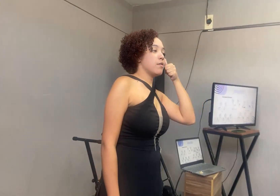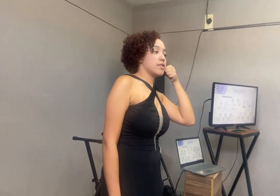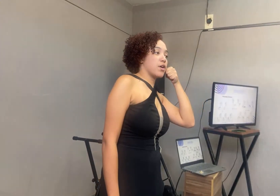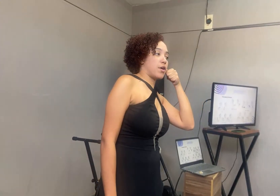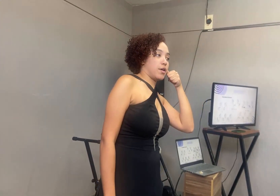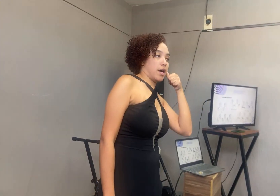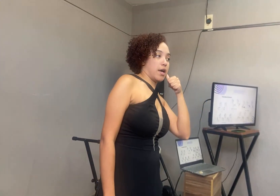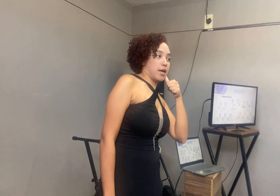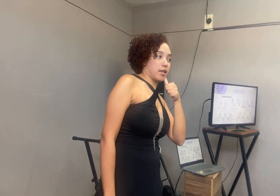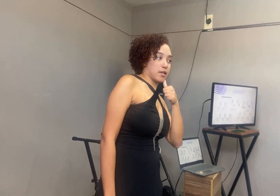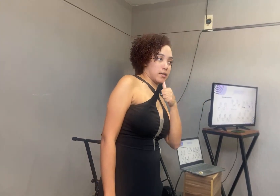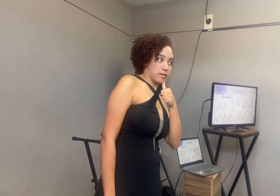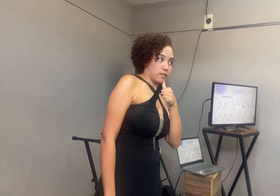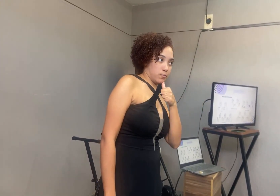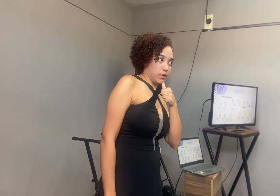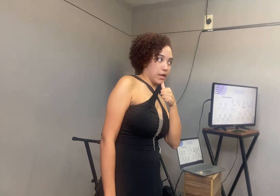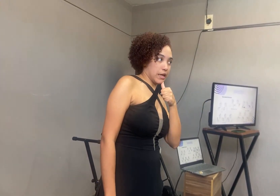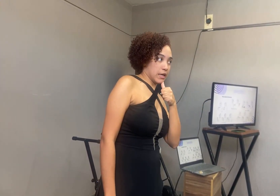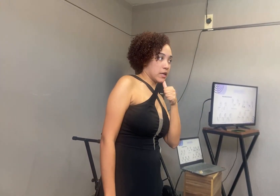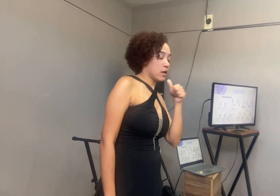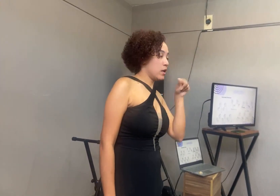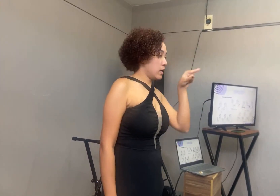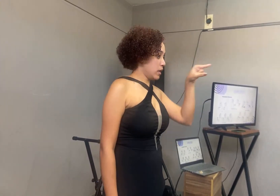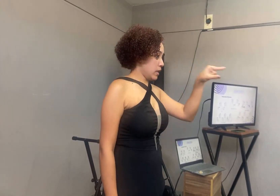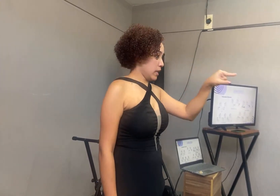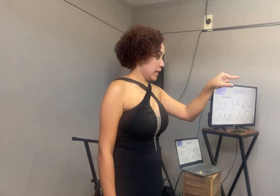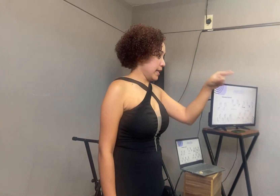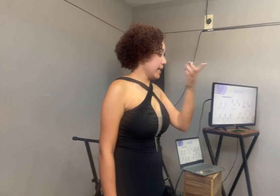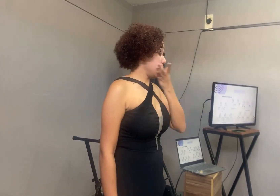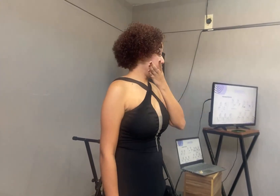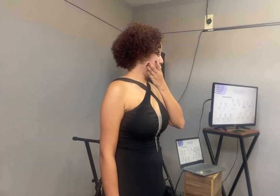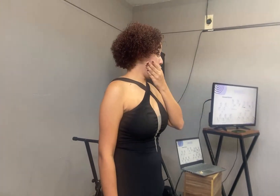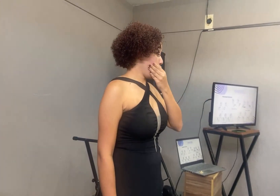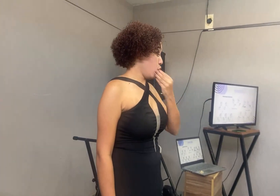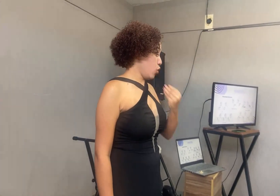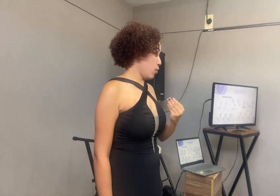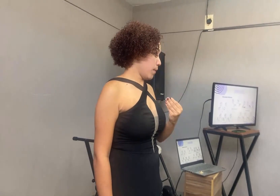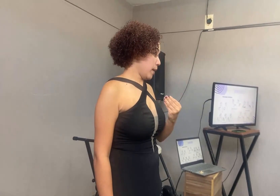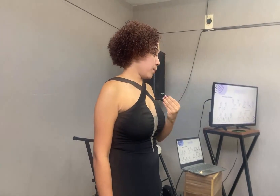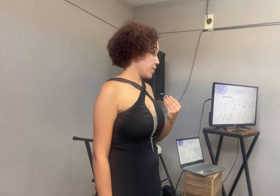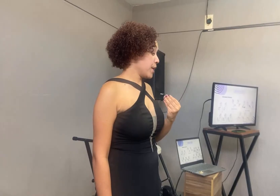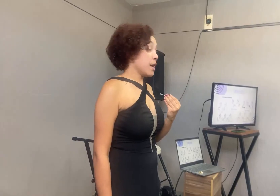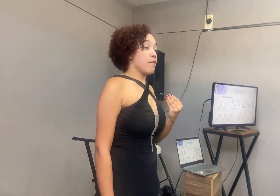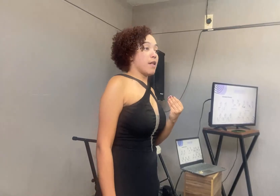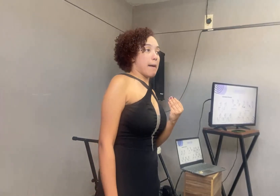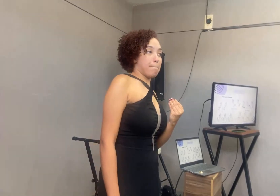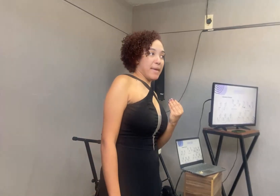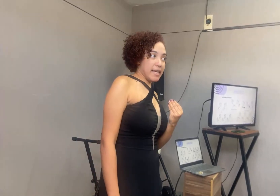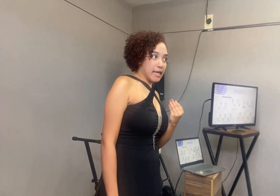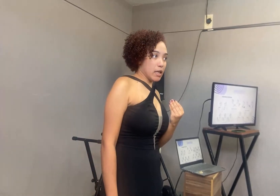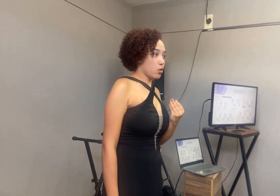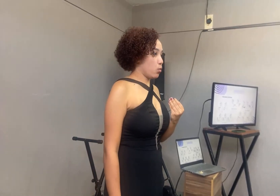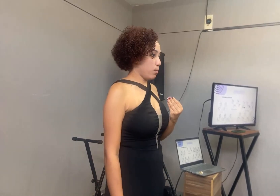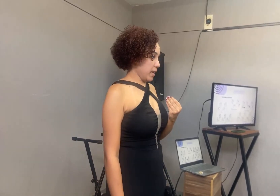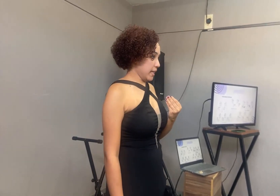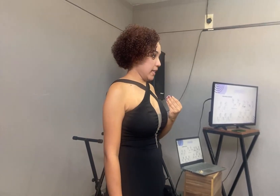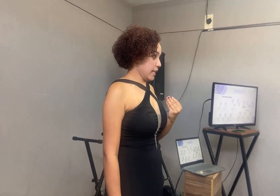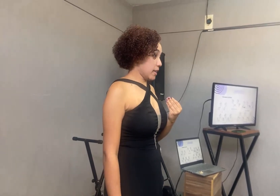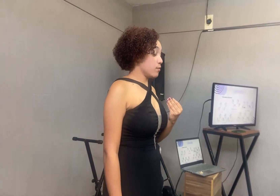você, ela, mulher, ele, homem. Claro, menino, menina, você